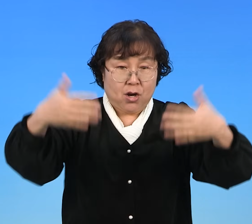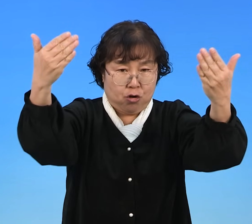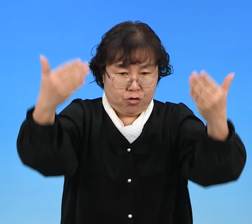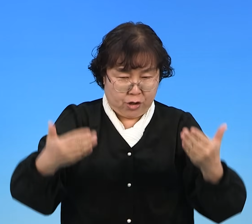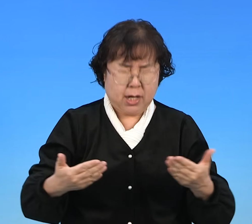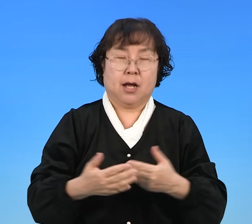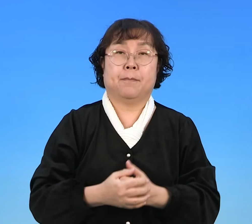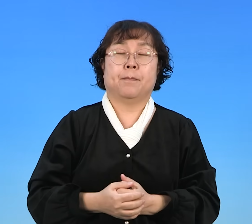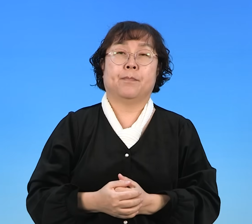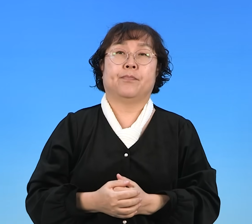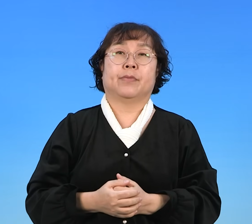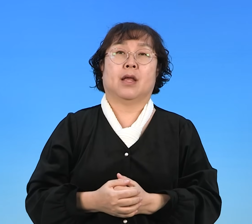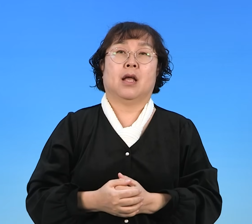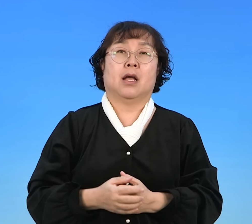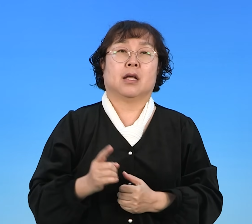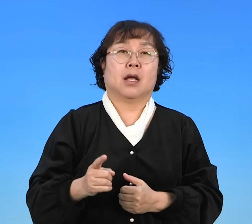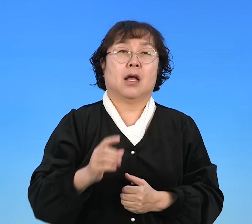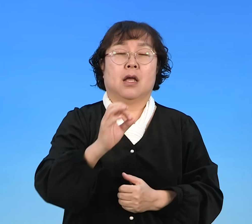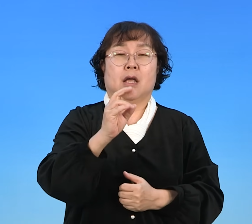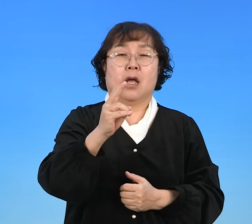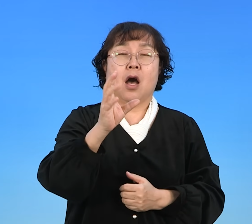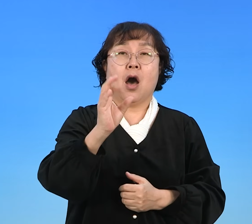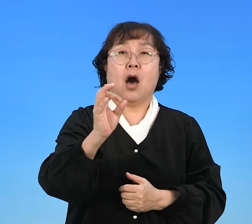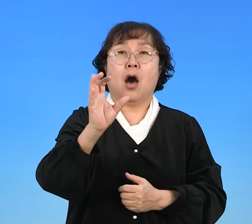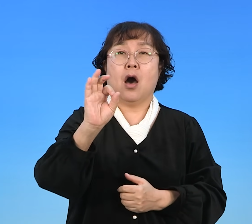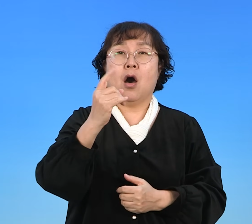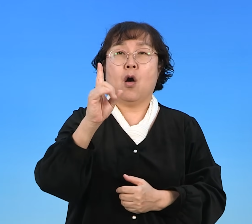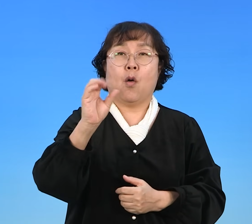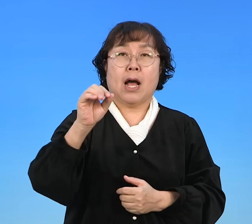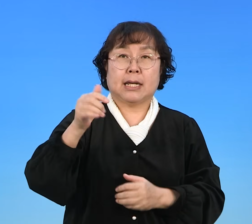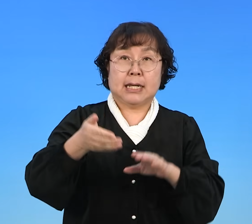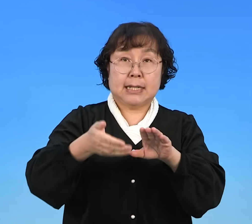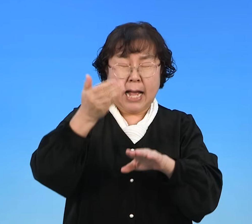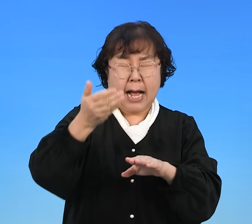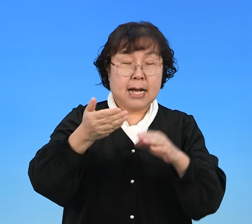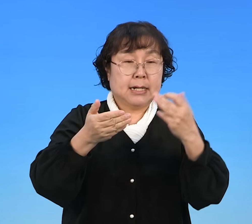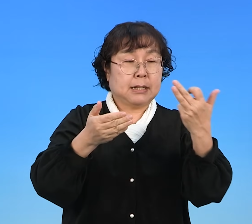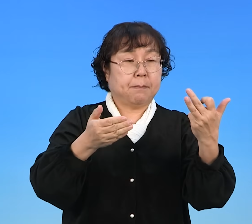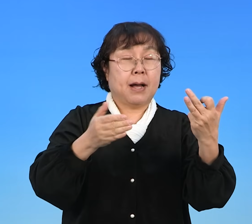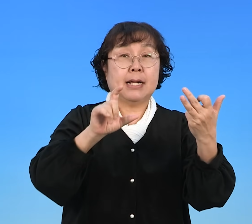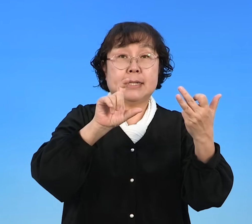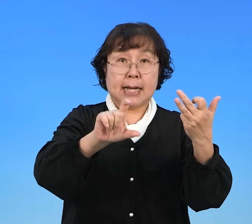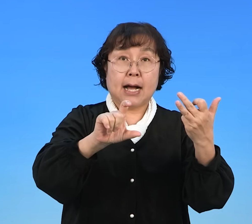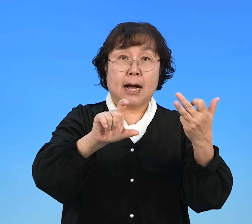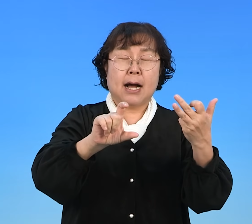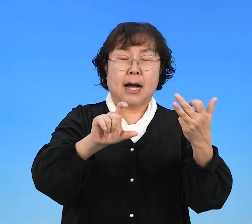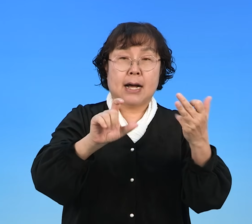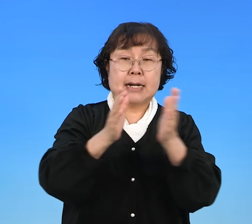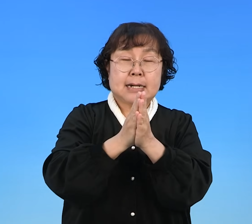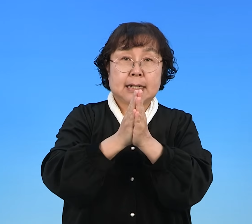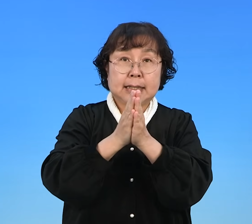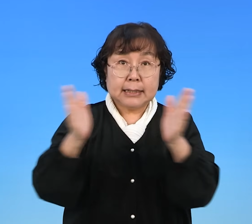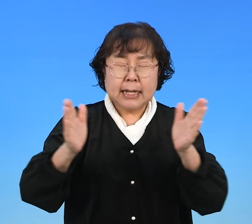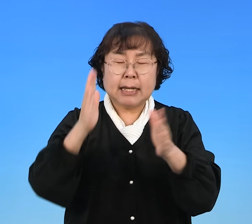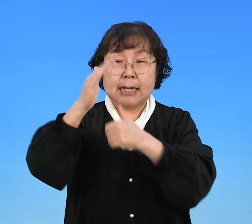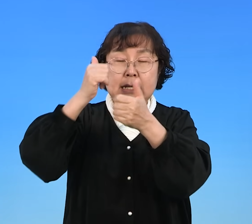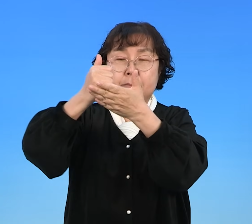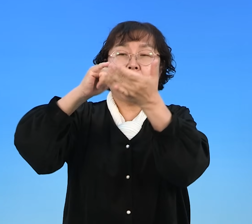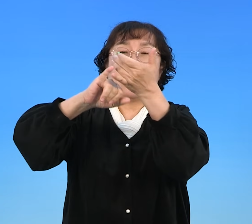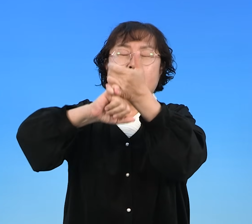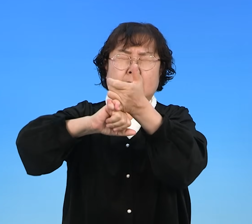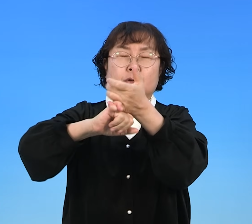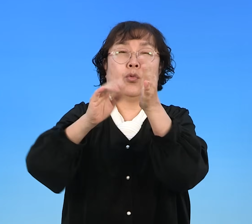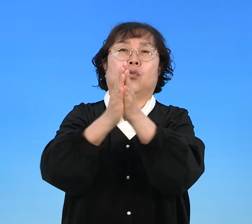열왕기상 18장 말씀이요, 이 하나님의 약속으로부터 시작을 해요. 엘리야는 약속을 받았습니다. 그런데 아직은 약속이 이루어지지